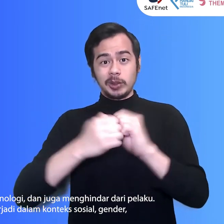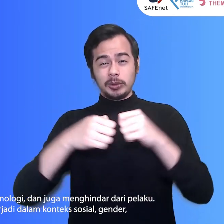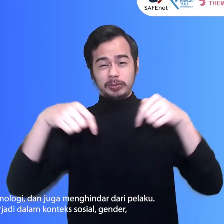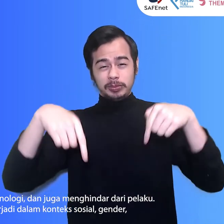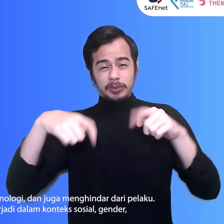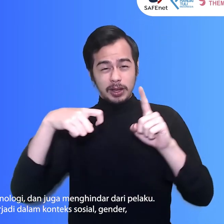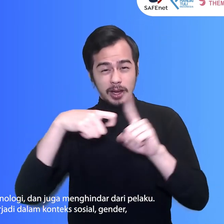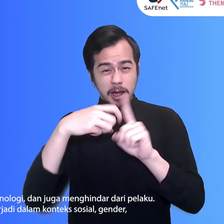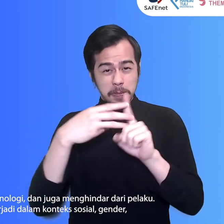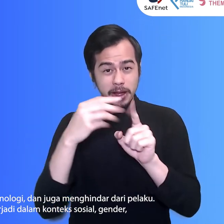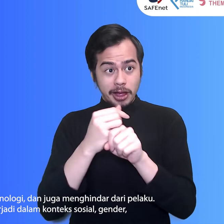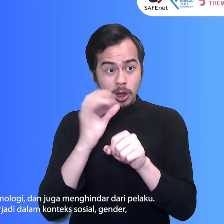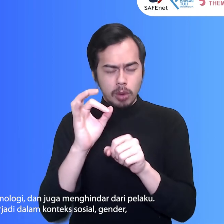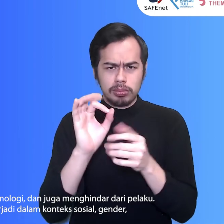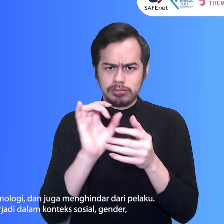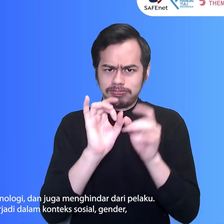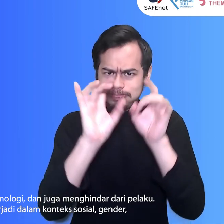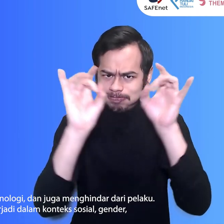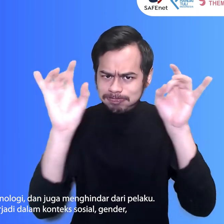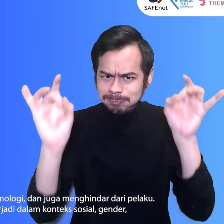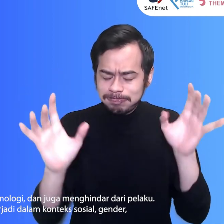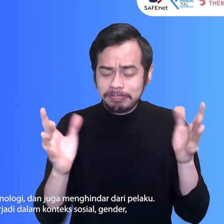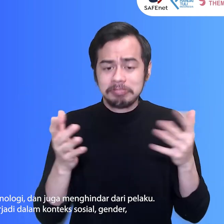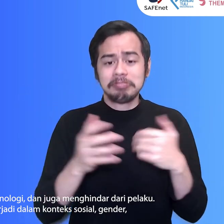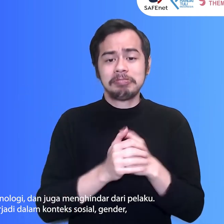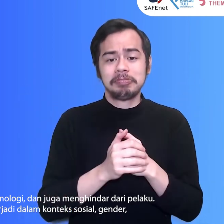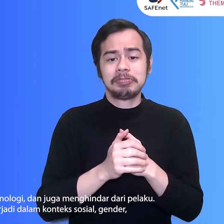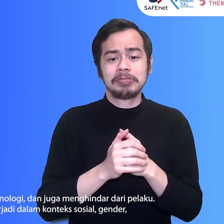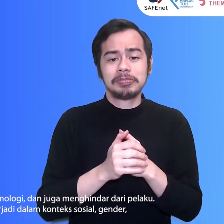politik agama maupun teknologi